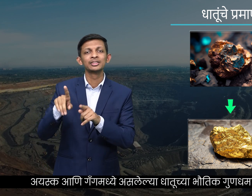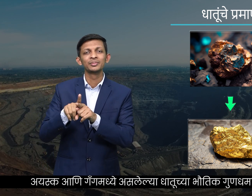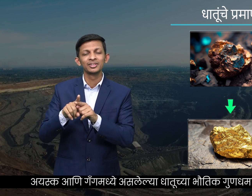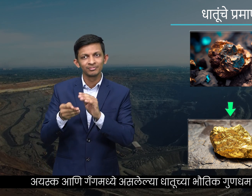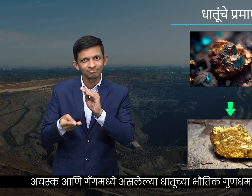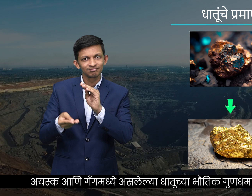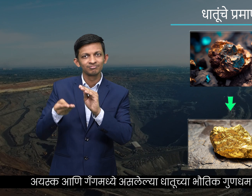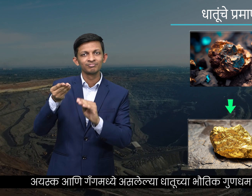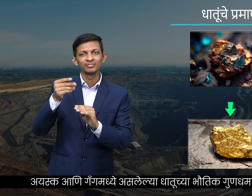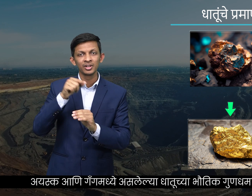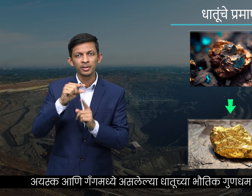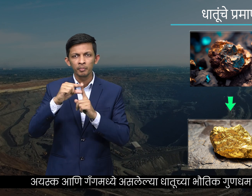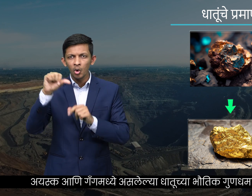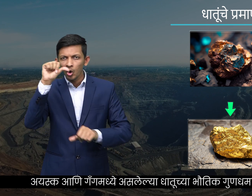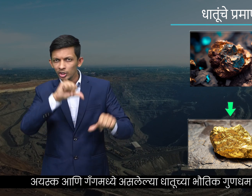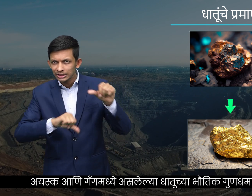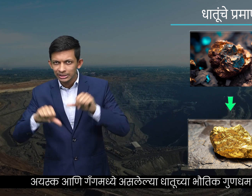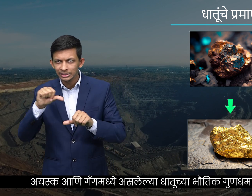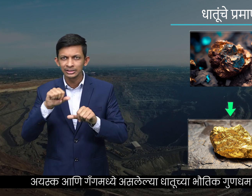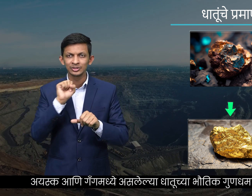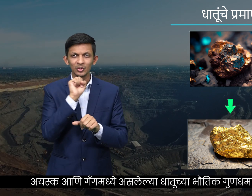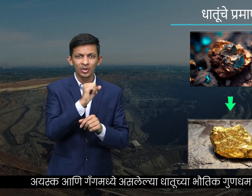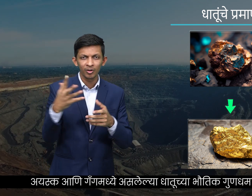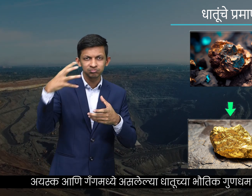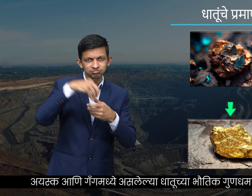भौतिक गुणधर्मावर अवलंबून असतो.